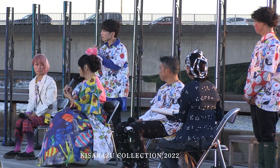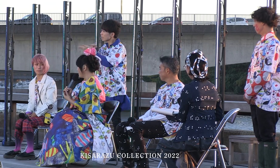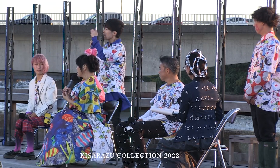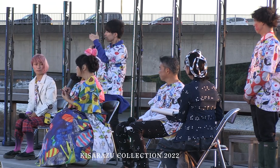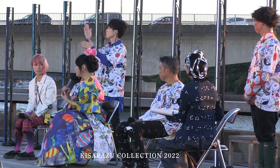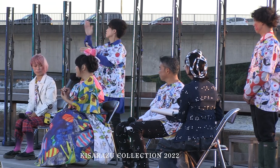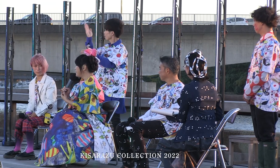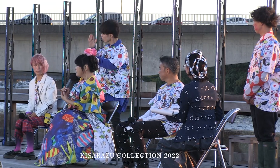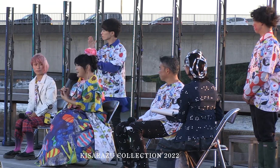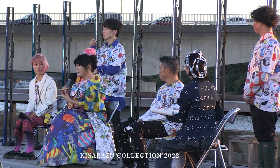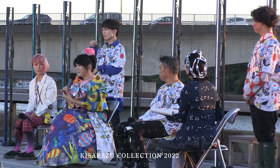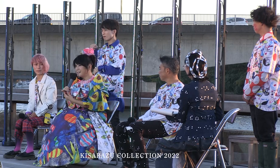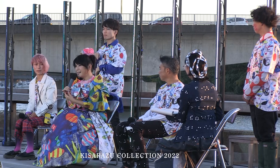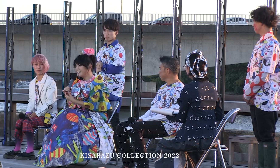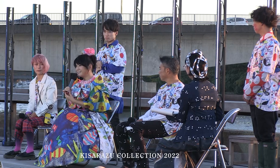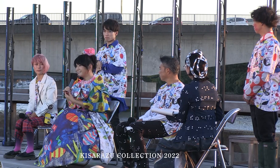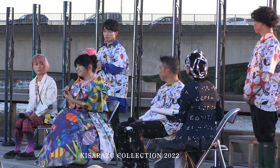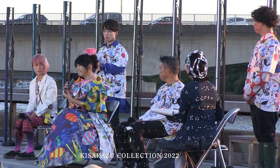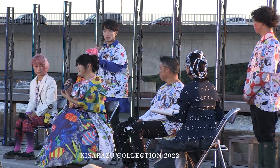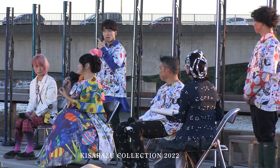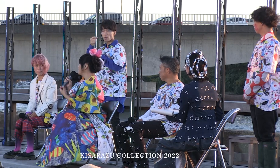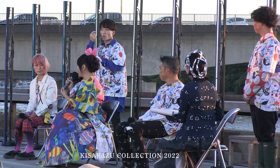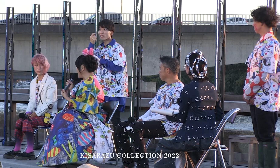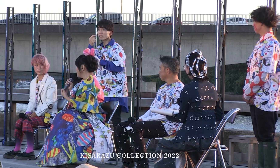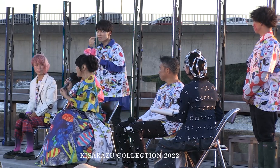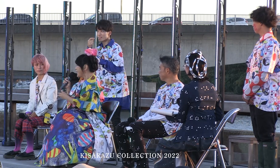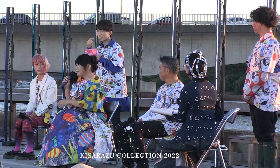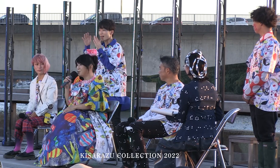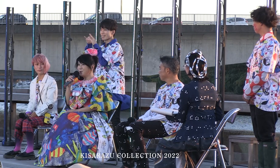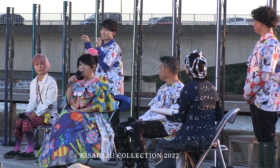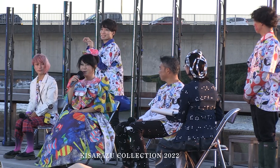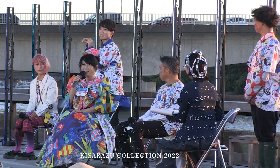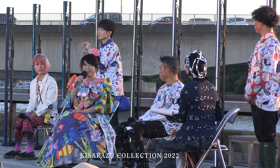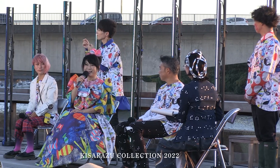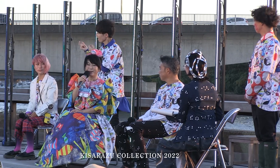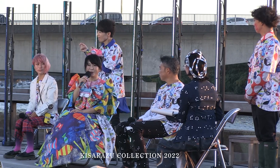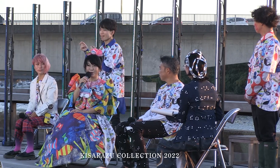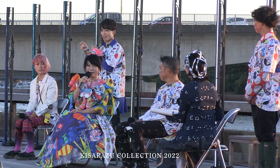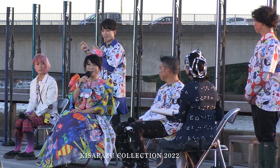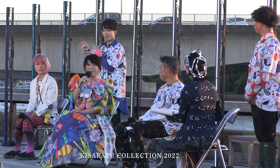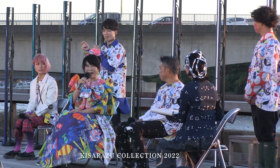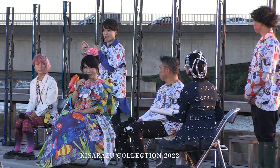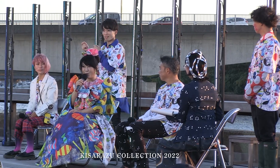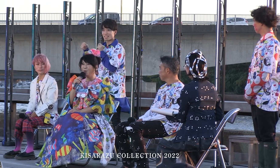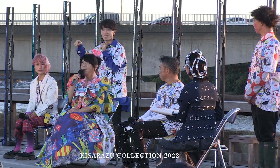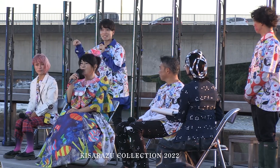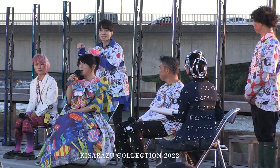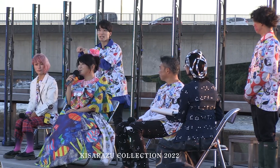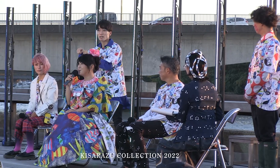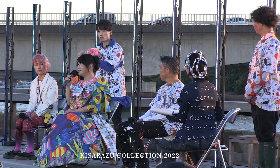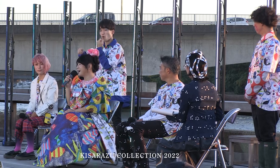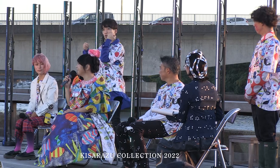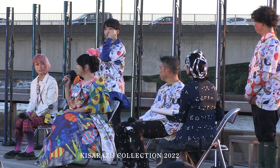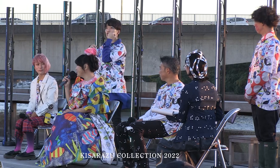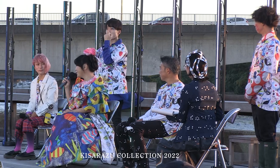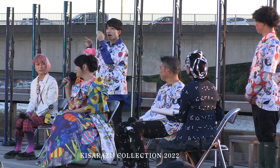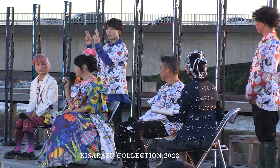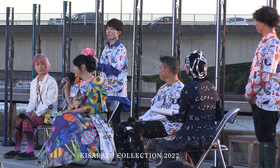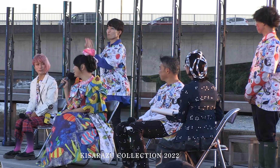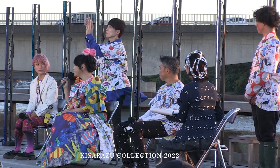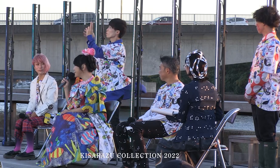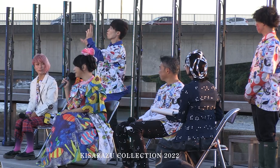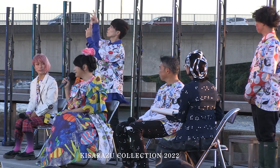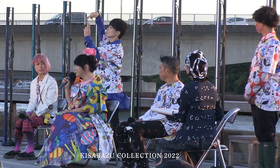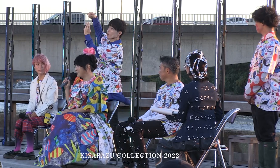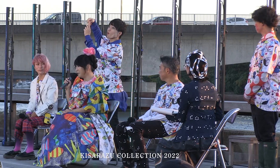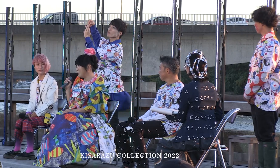めないこと、そして私が近所のね、近くのスーパーの屋上にアイドルの荻野